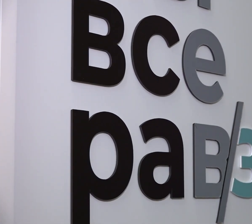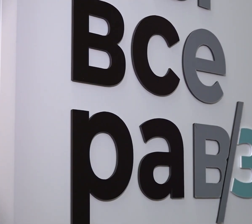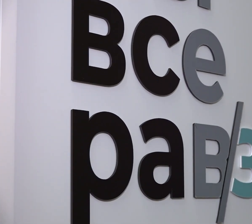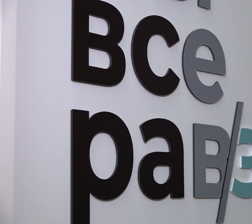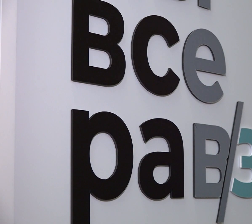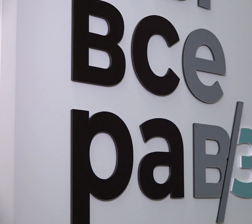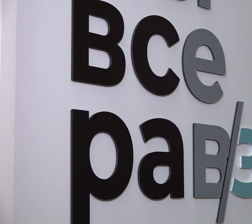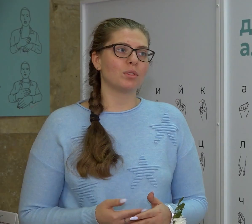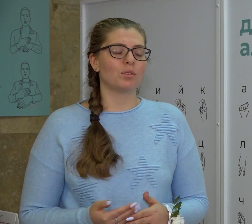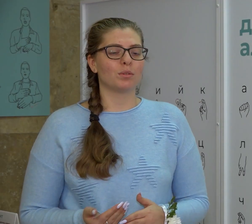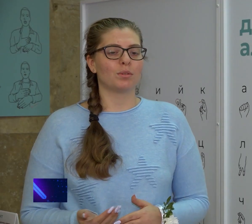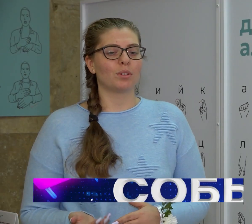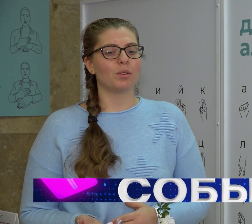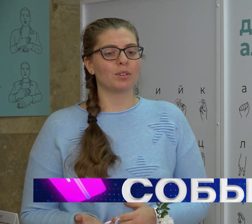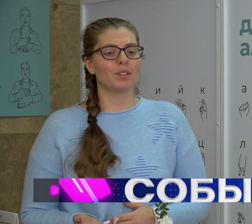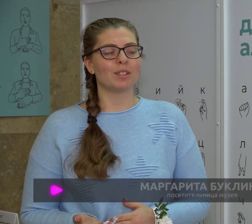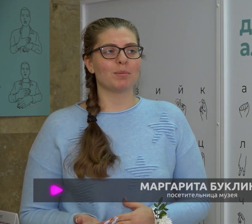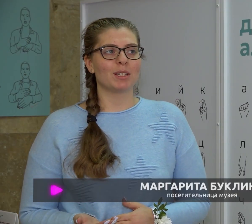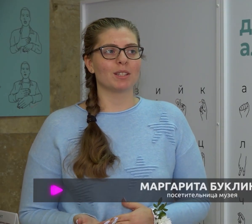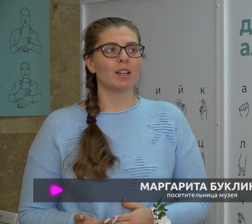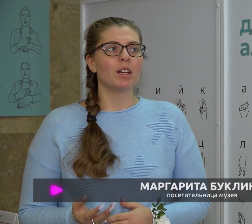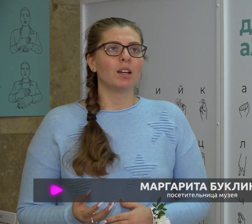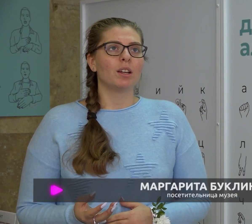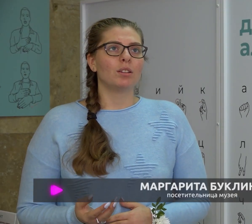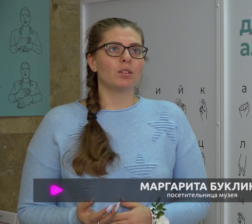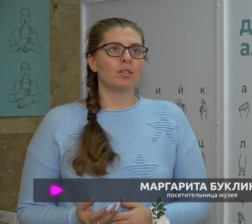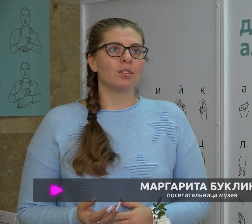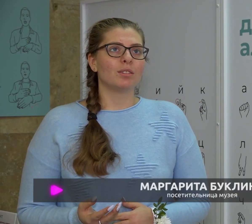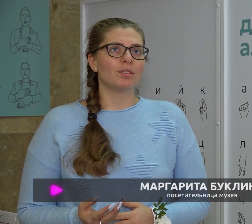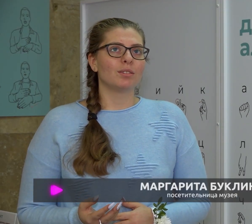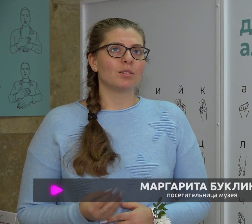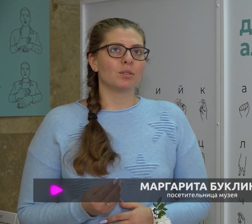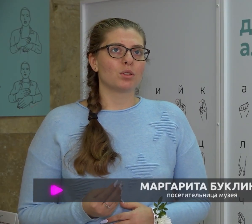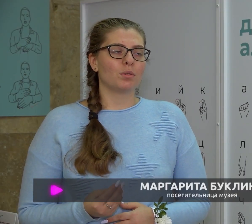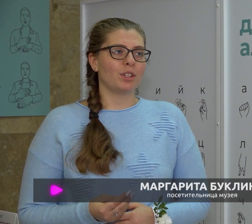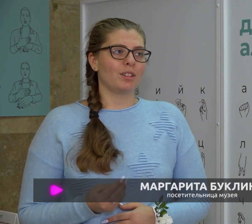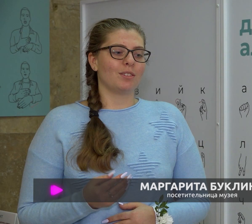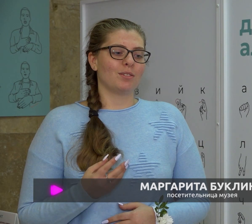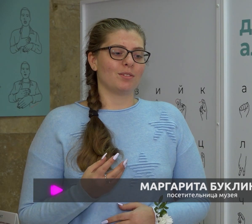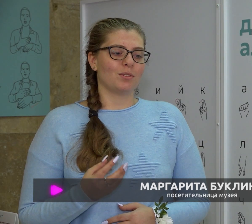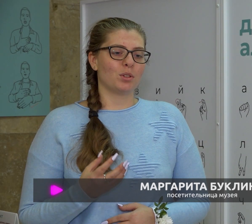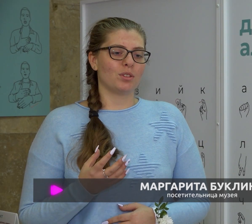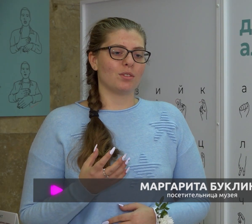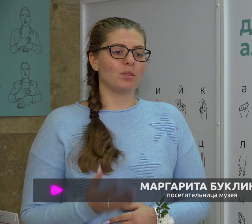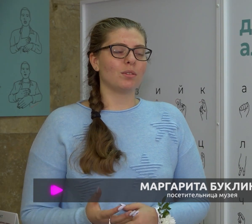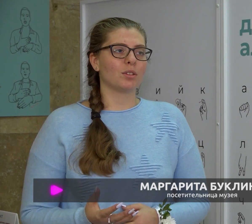особо не танцует, ничего такого не занимается. Но что в ней... Очень здорово, что